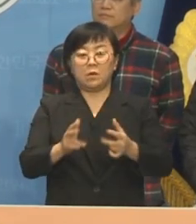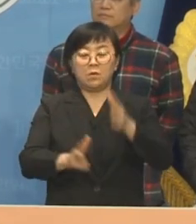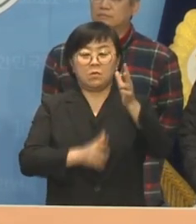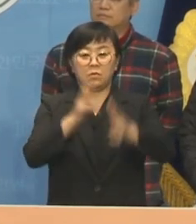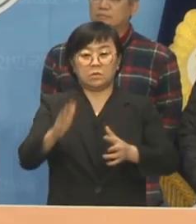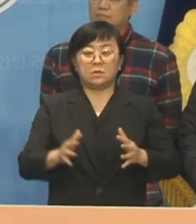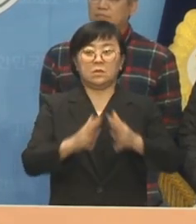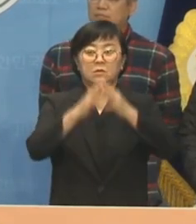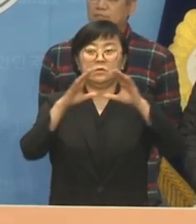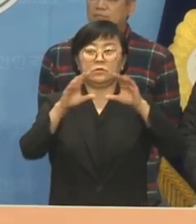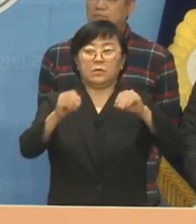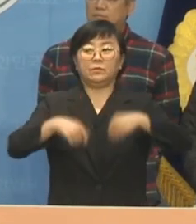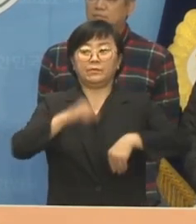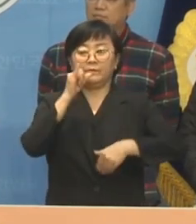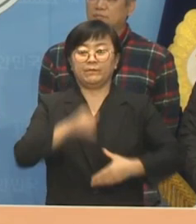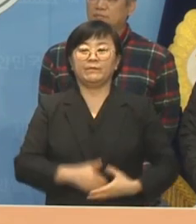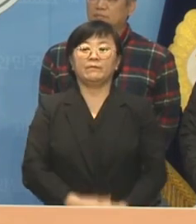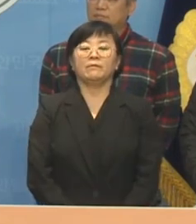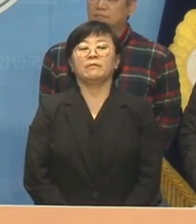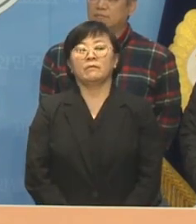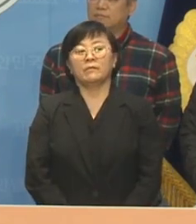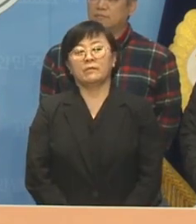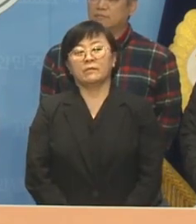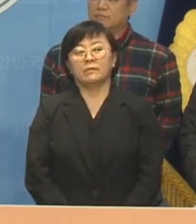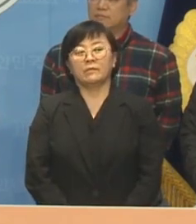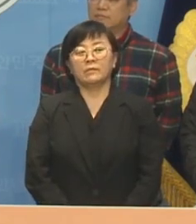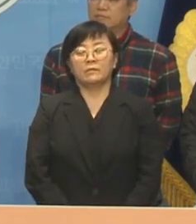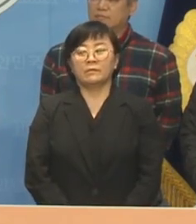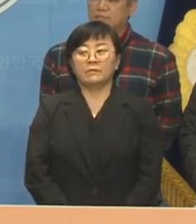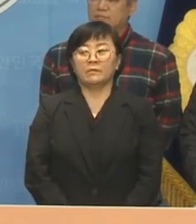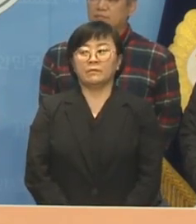즉각 중단해야 합니다.